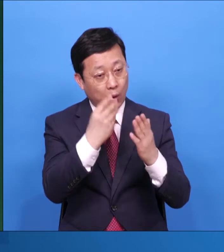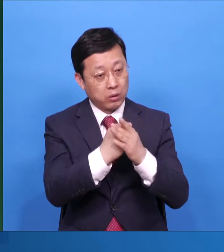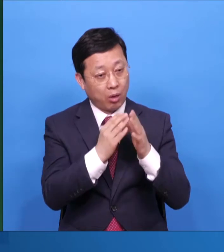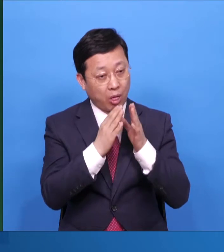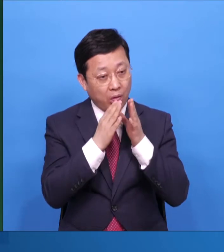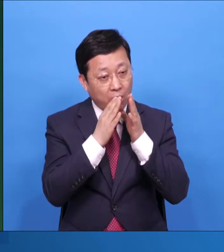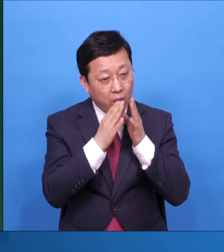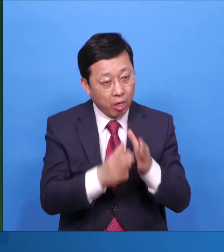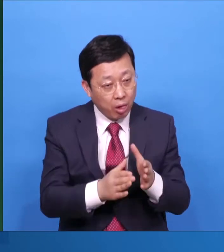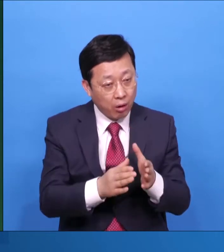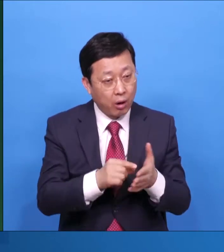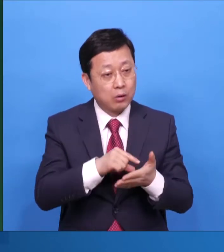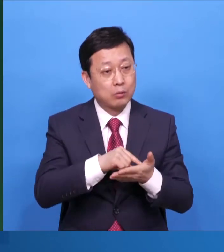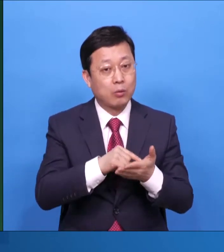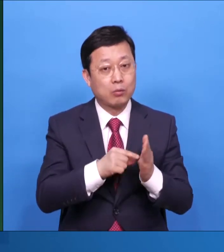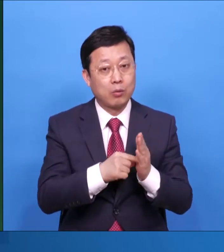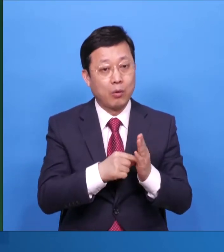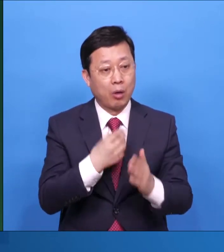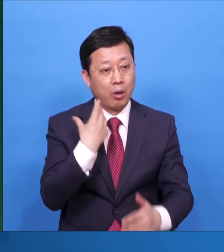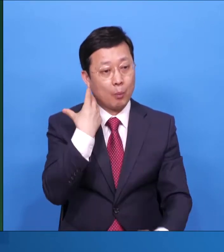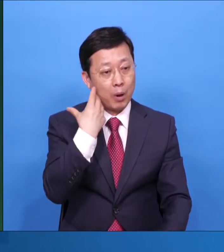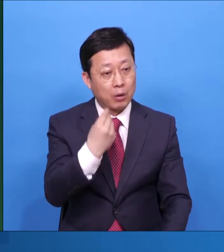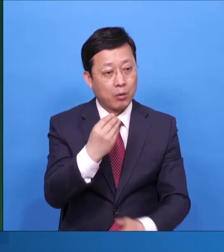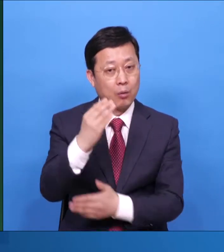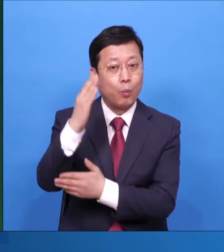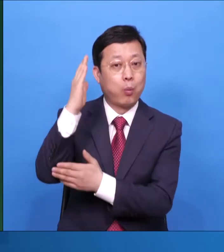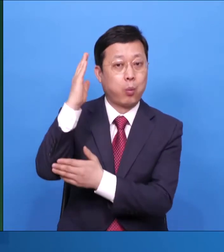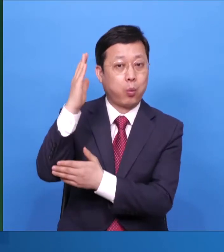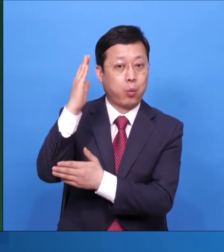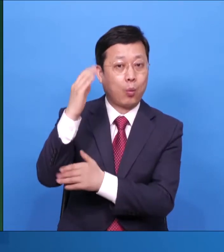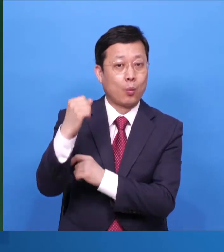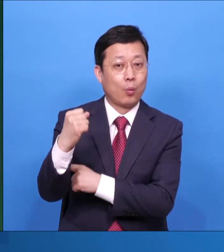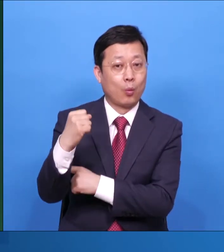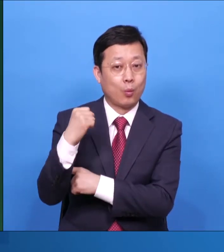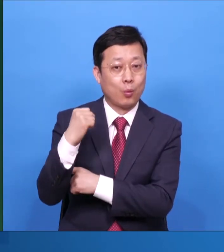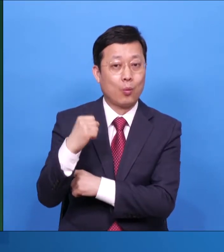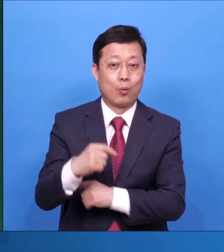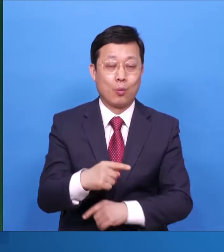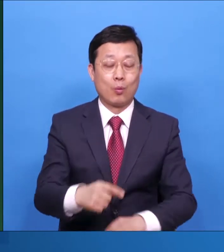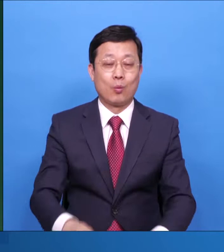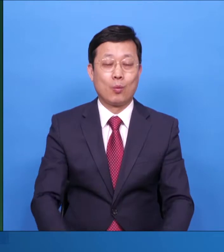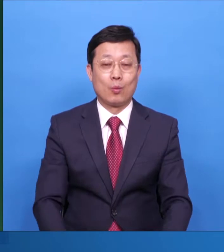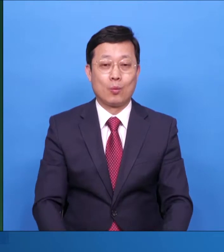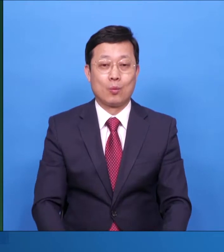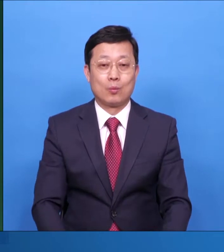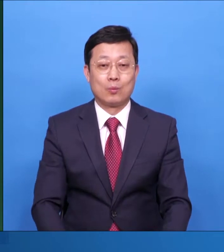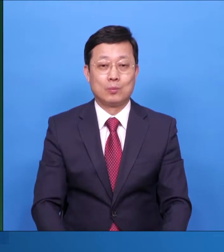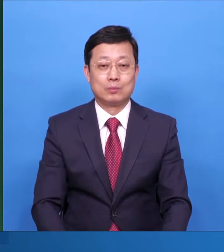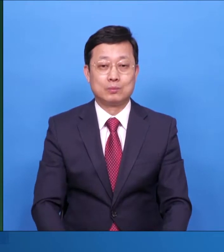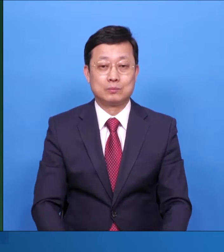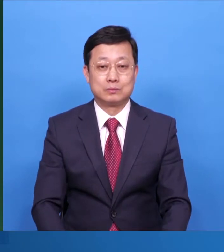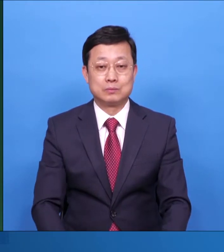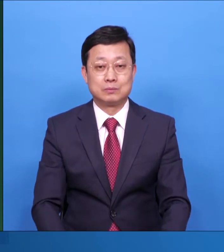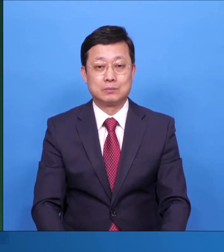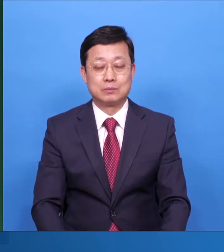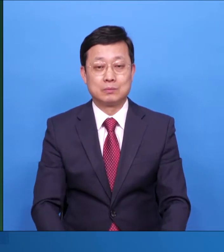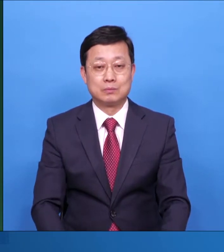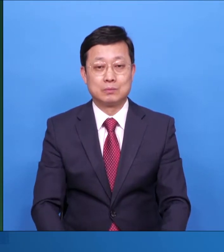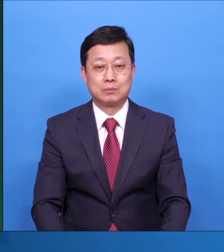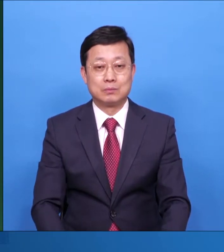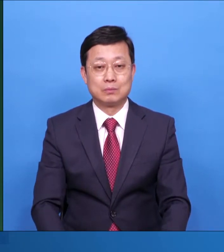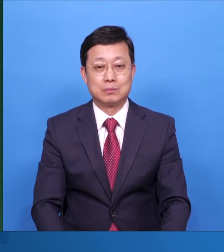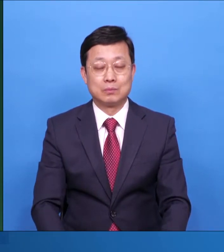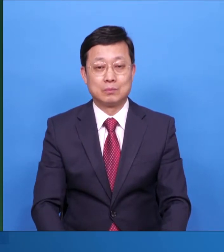걸 느꼈습니다. Es una persona que conoce bastantes cosas y la mayoría de universitarios seguramente le sigan fácilmente. 그때 제 머릿속에